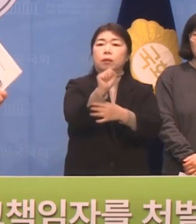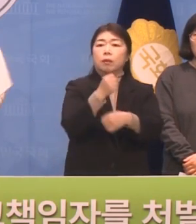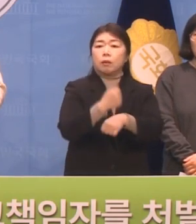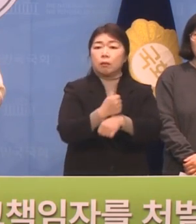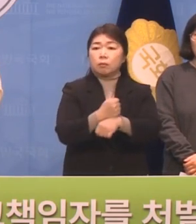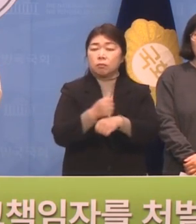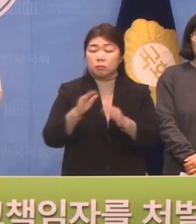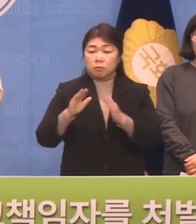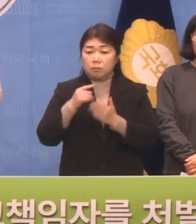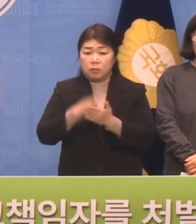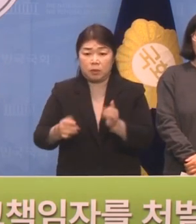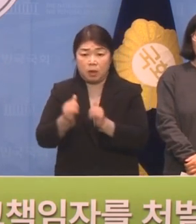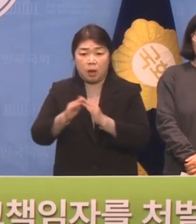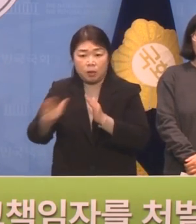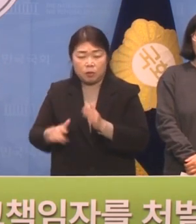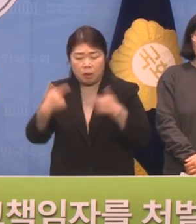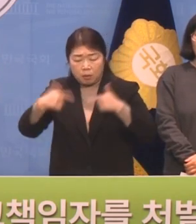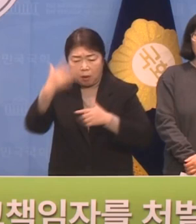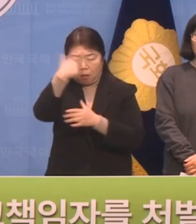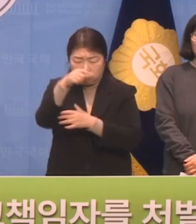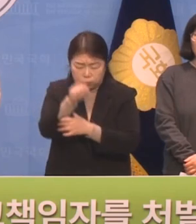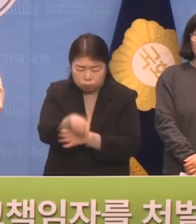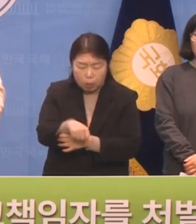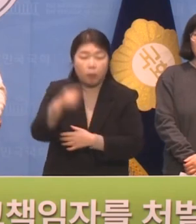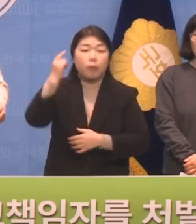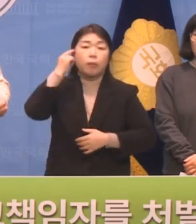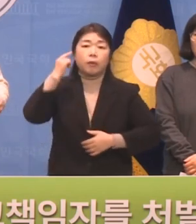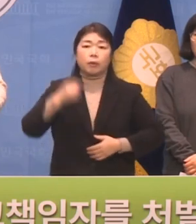항상 고개를 숙여야 합니까?